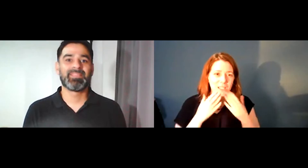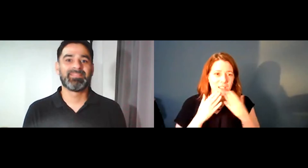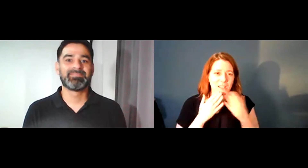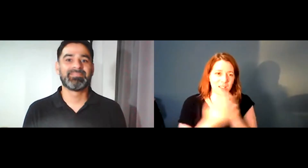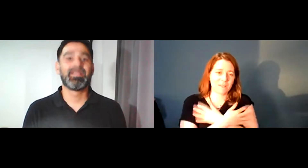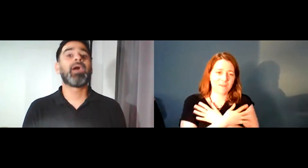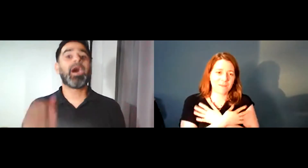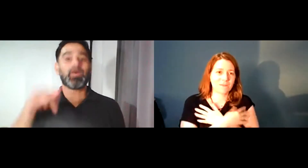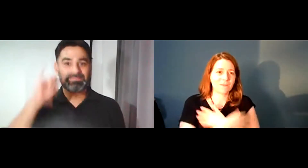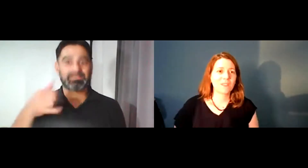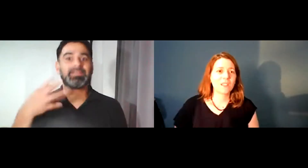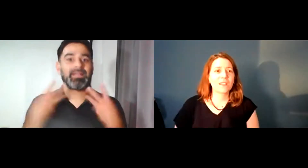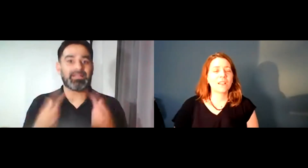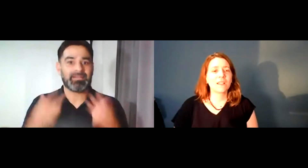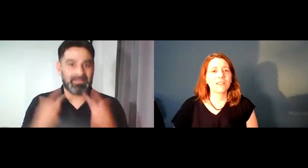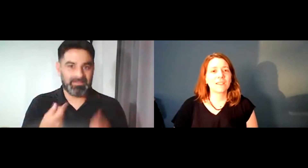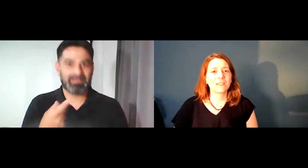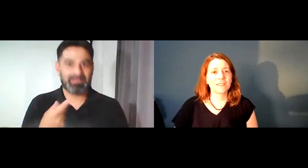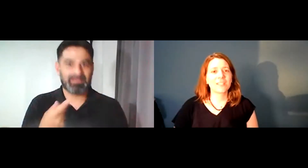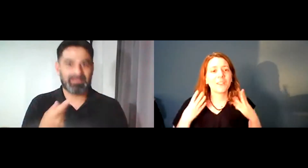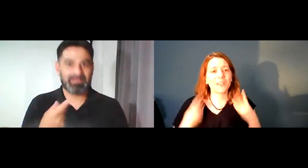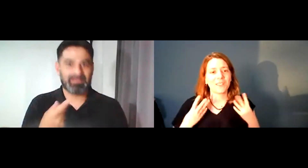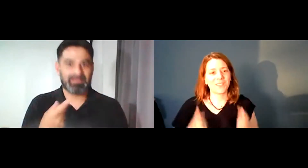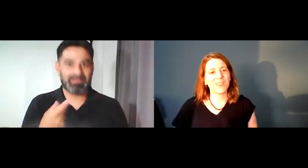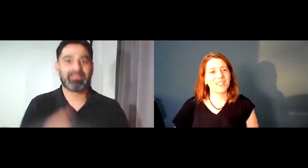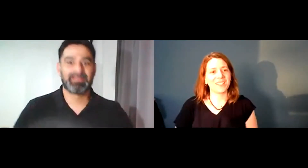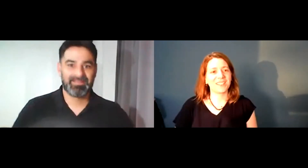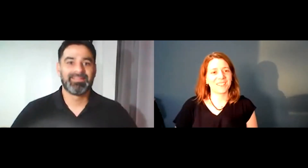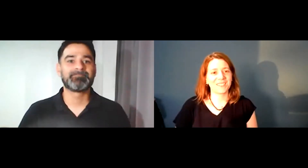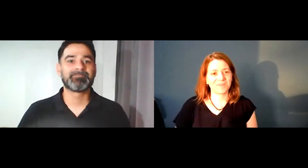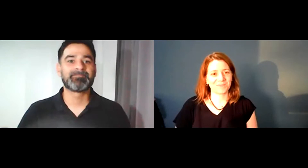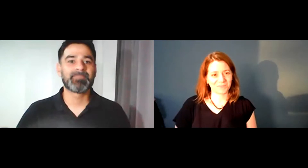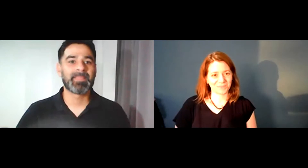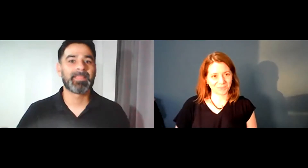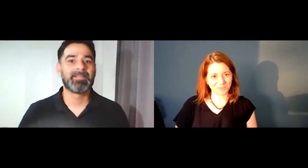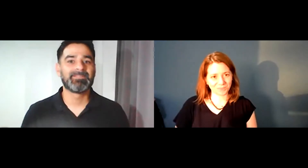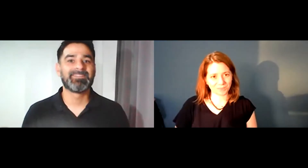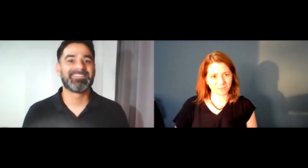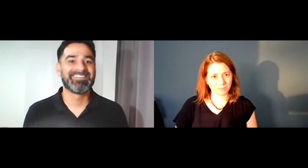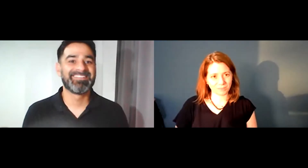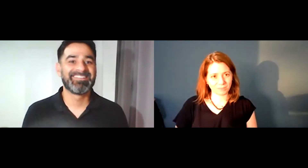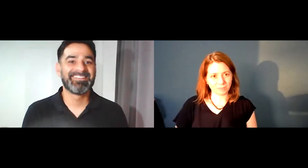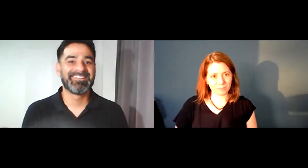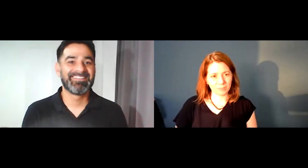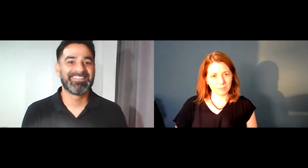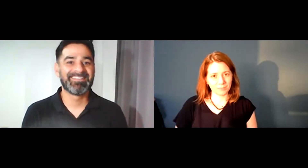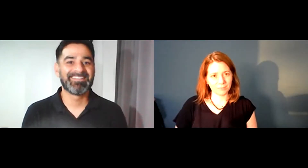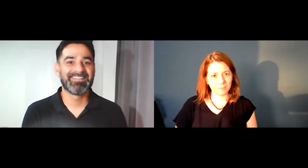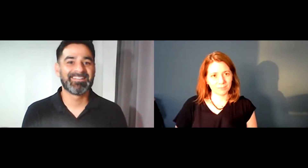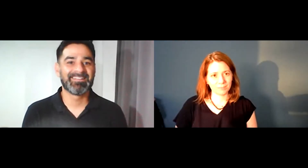Gracias, Ale. A ustedes. Sandra, ahora sí. Les quería decir que en otros cursos